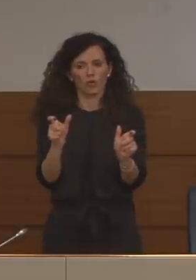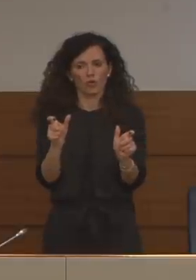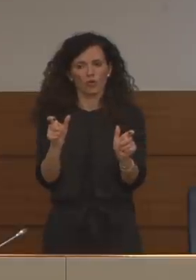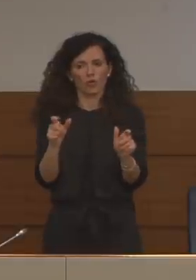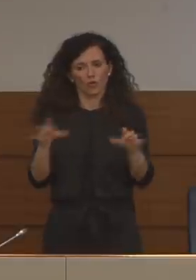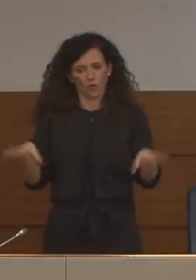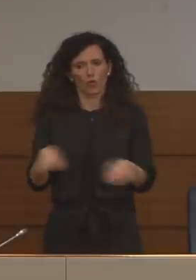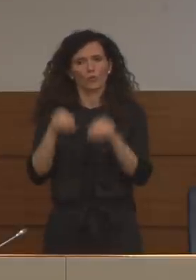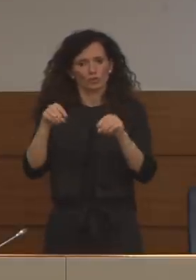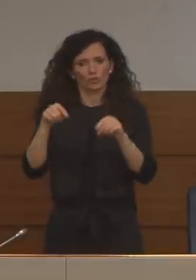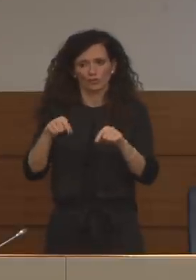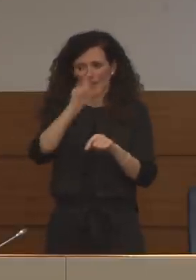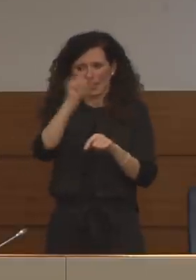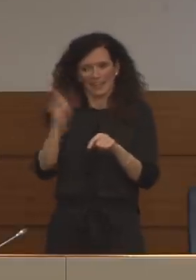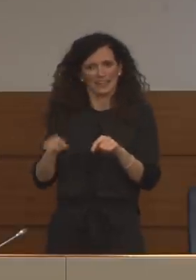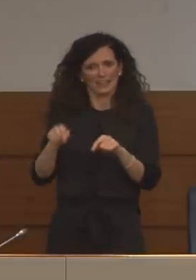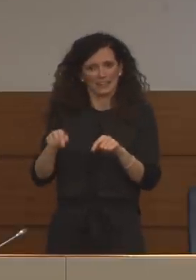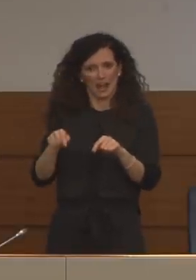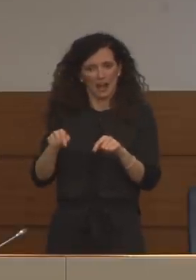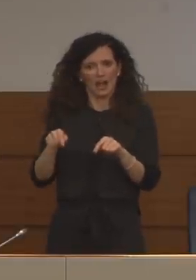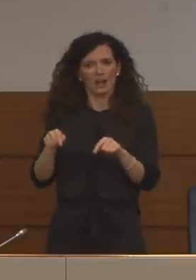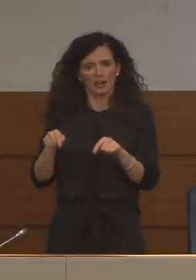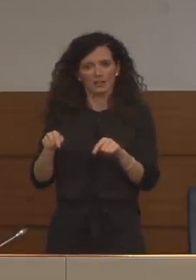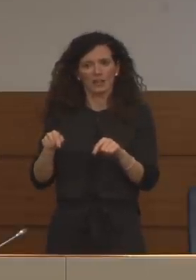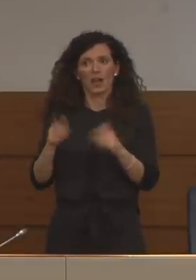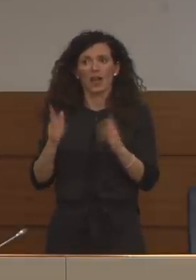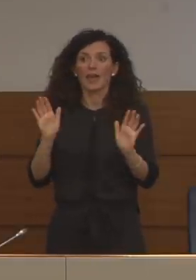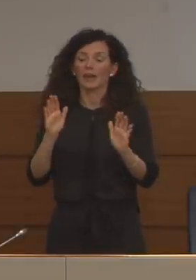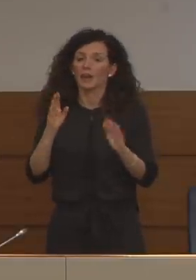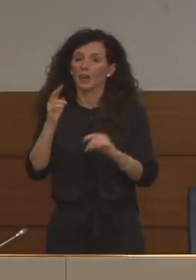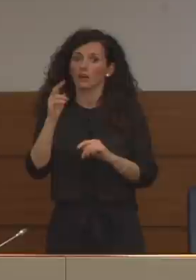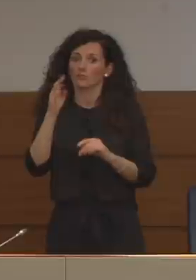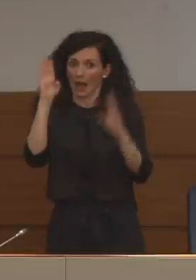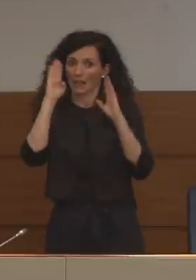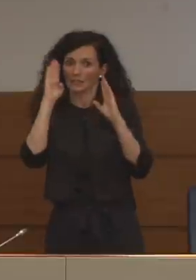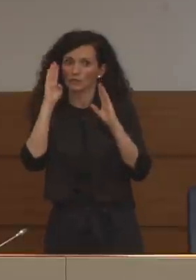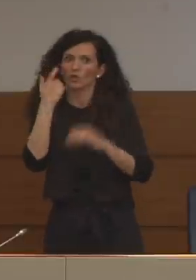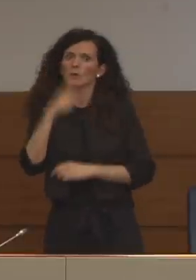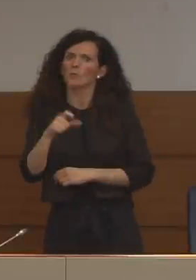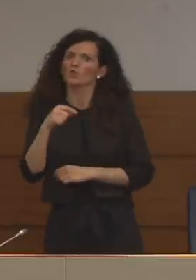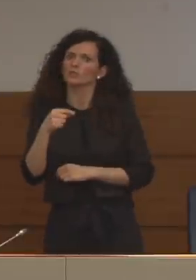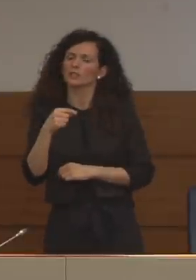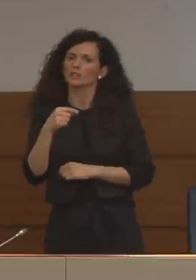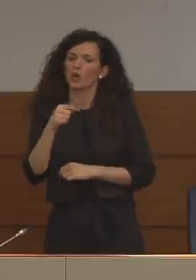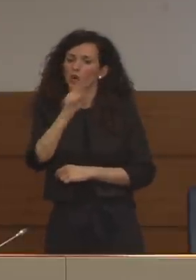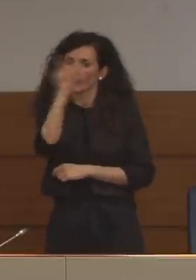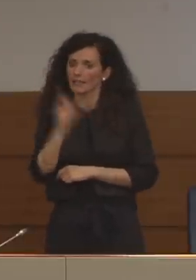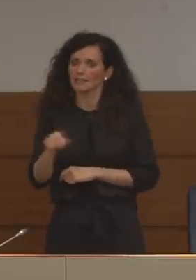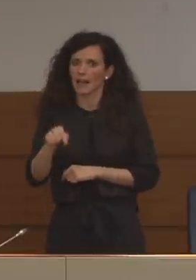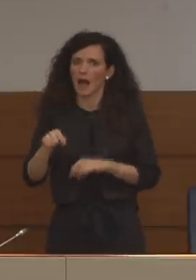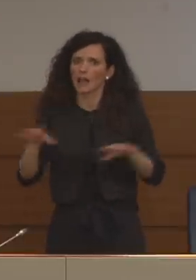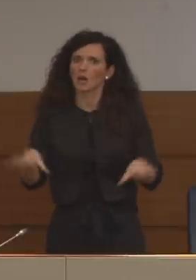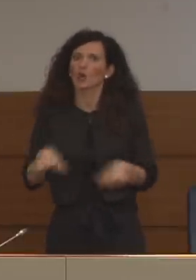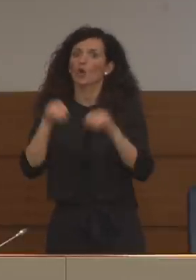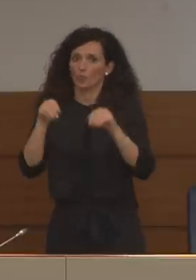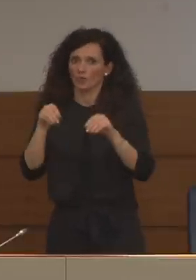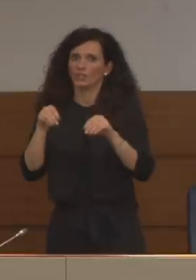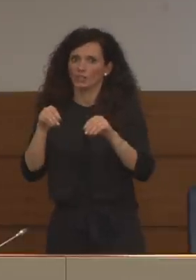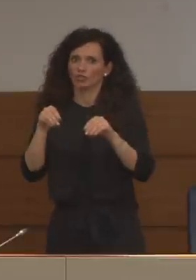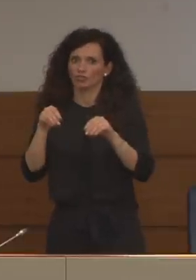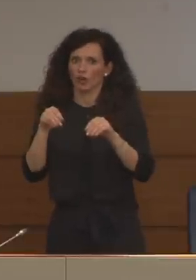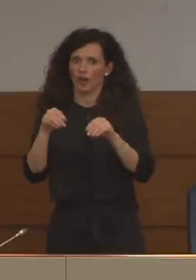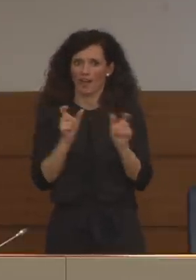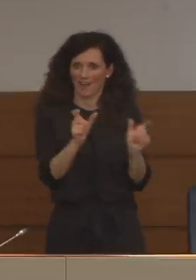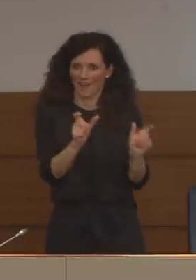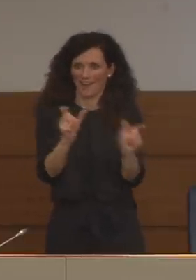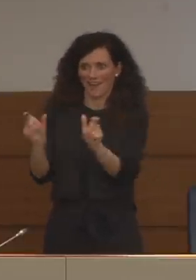in italia e badate bene su questo lo voglio sottolineare altri paesi